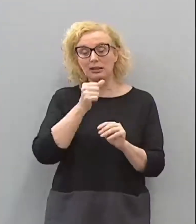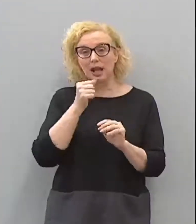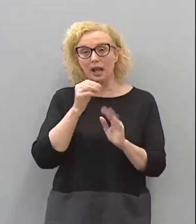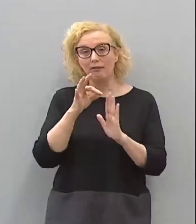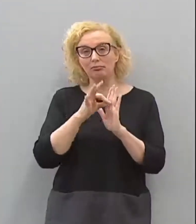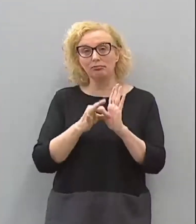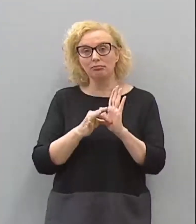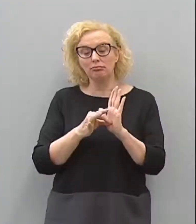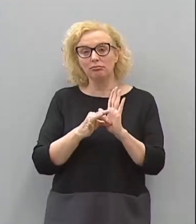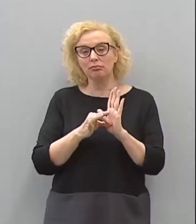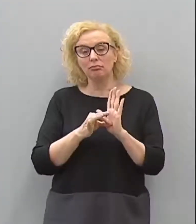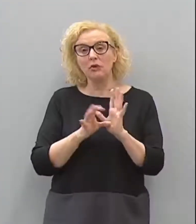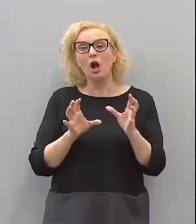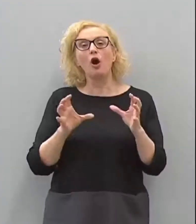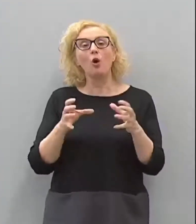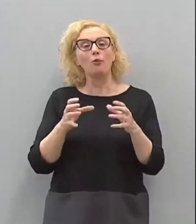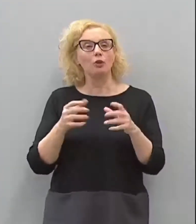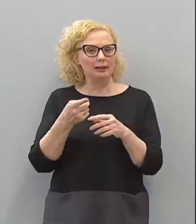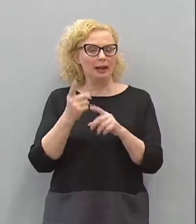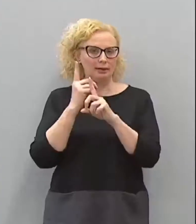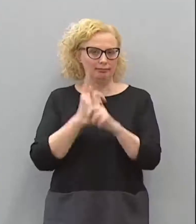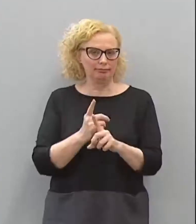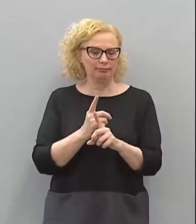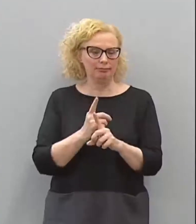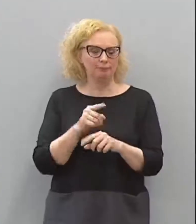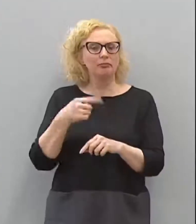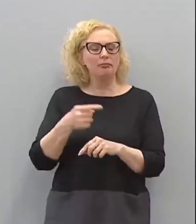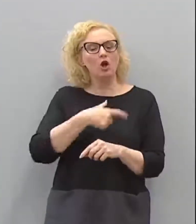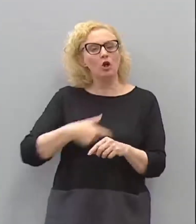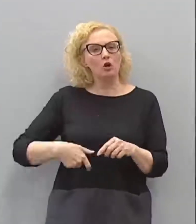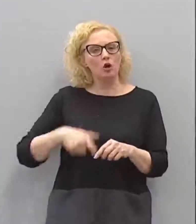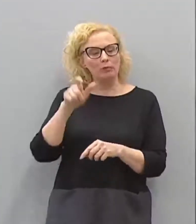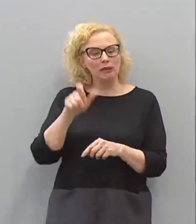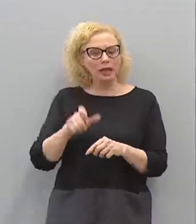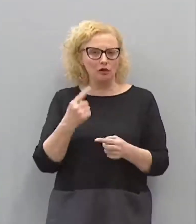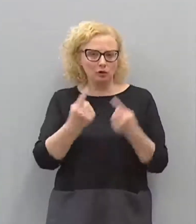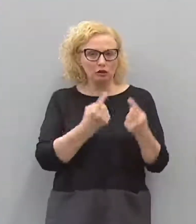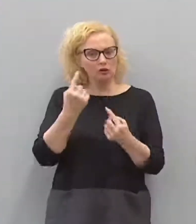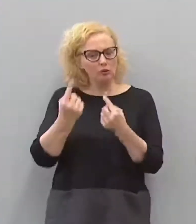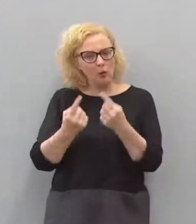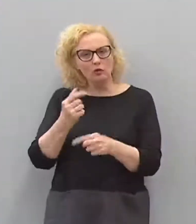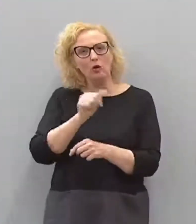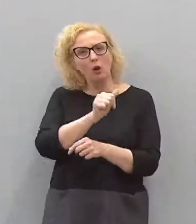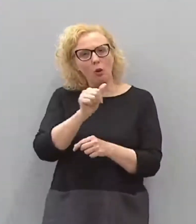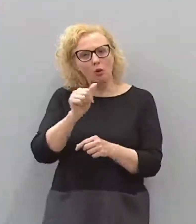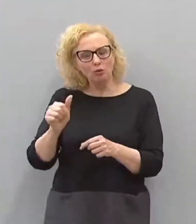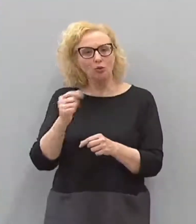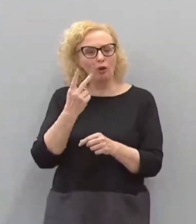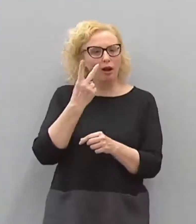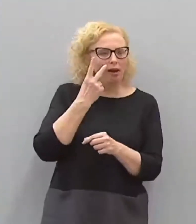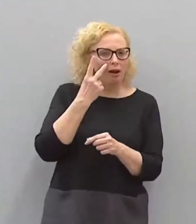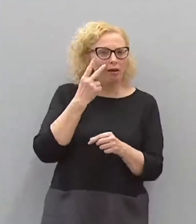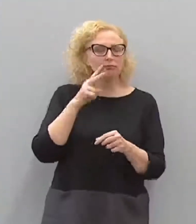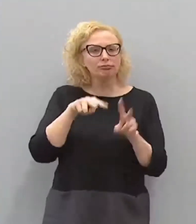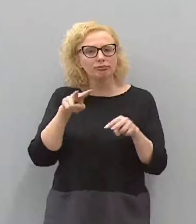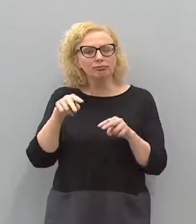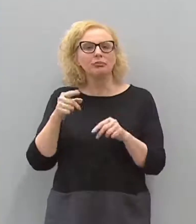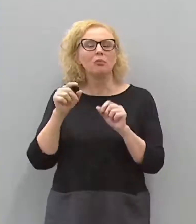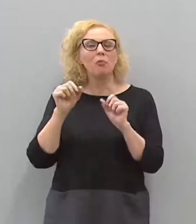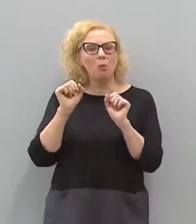comunitari sarà proprio il commissario poi che caso per caso in relazione alle singole tipologie di intervento